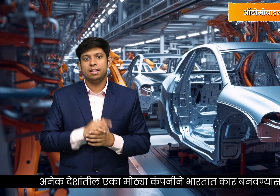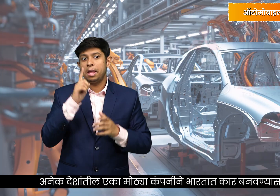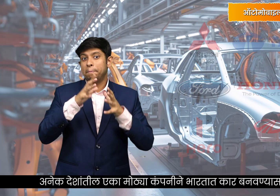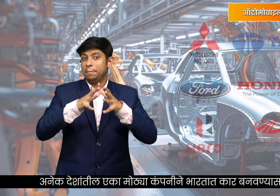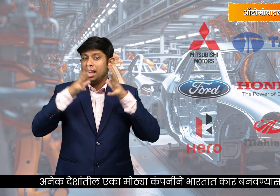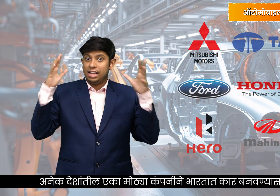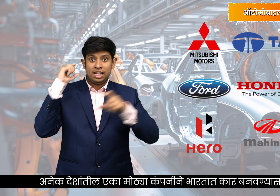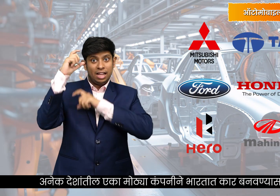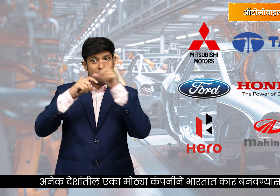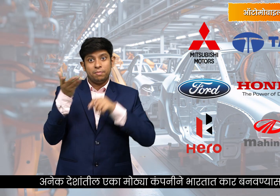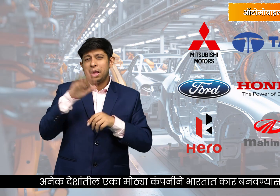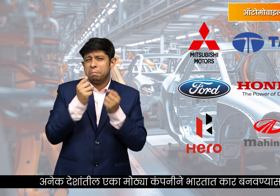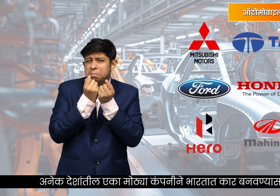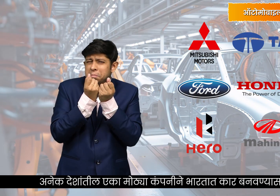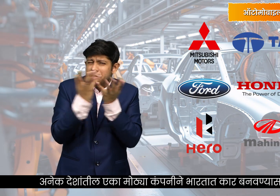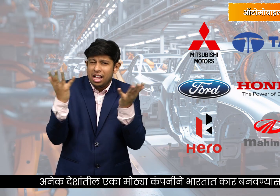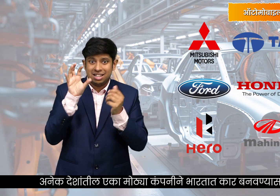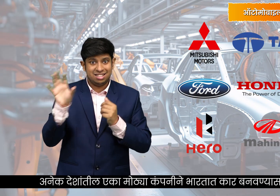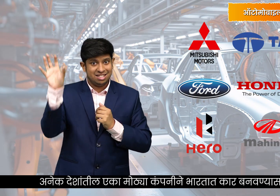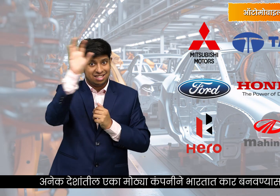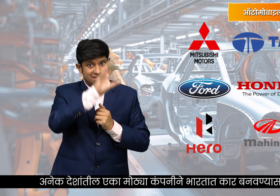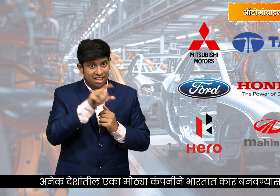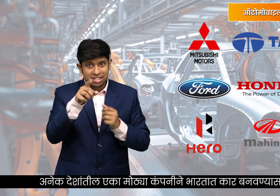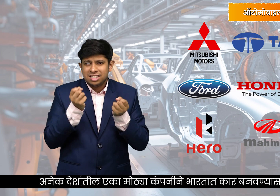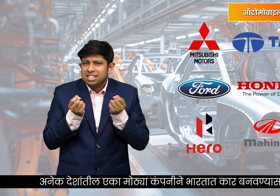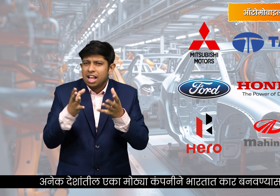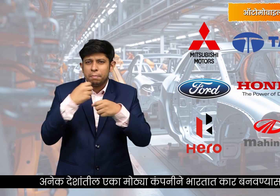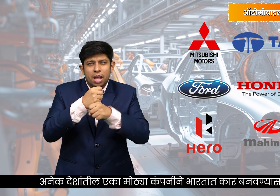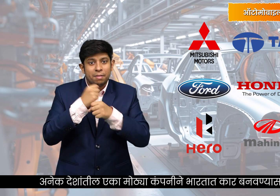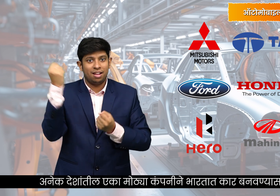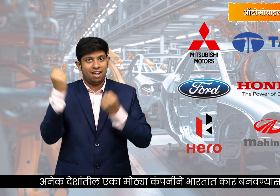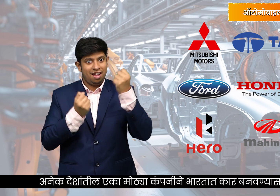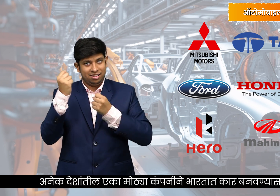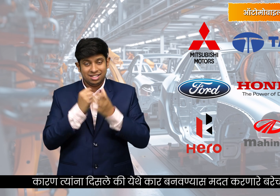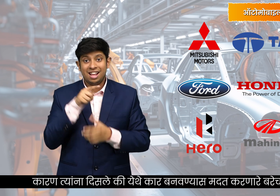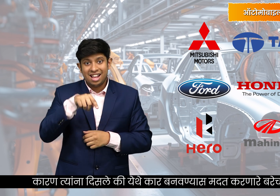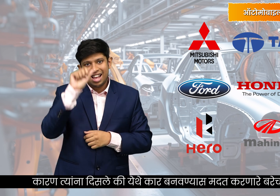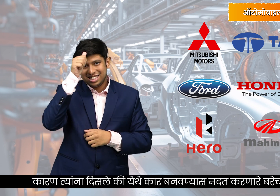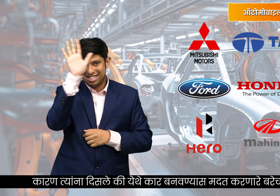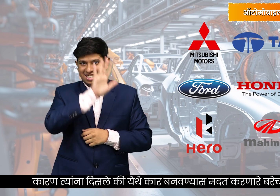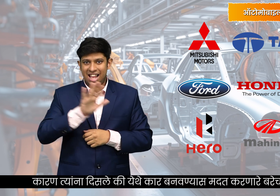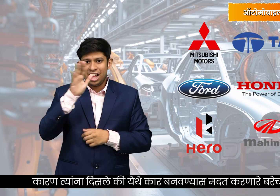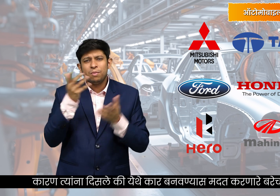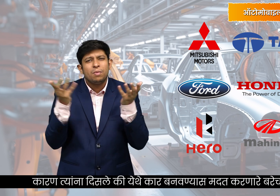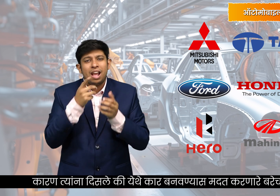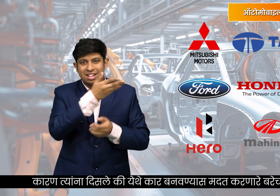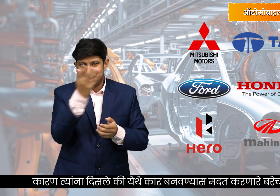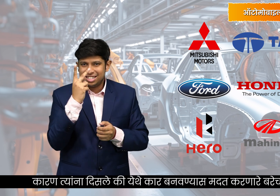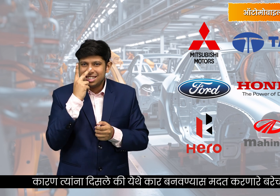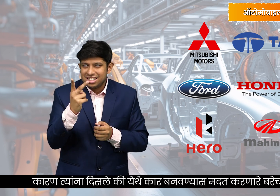अनेक देशांतील एका मोठ्या कंपनीने भारतात कार बनवण्यास सुरुवात केली कारण त्यांना दिसले की येथे कार बनवण्यास